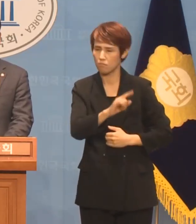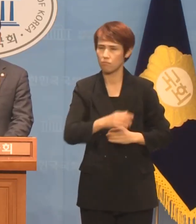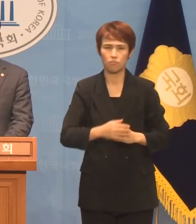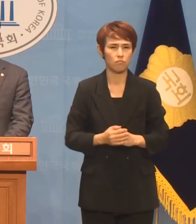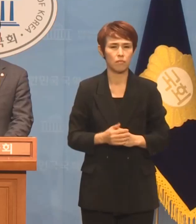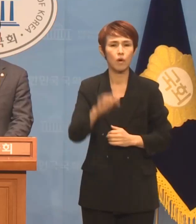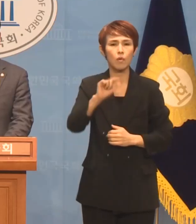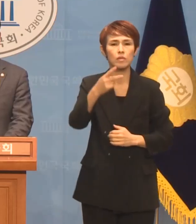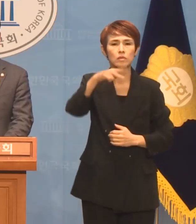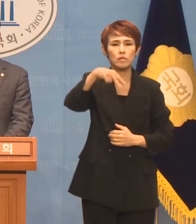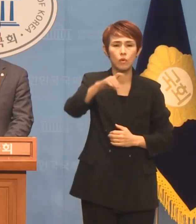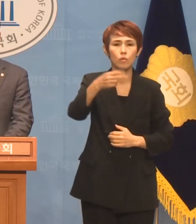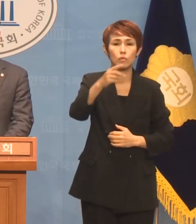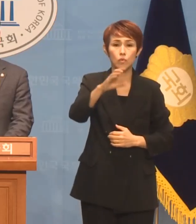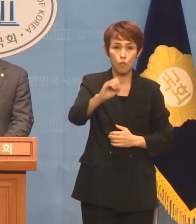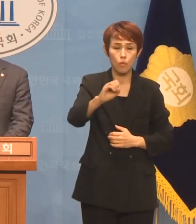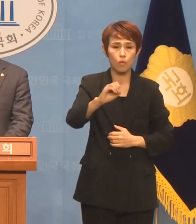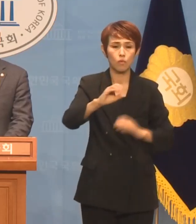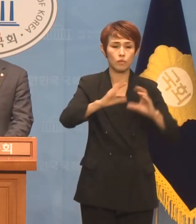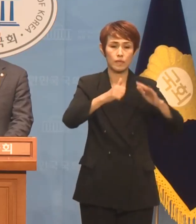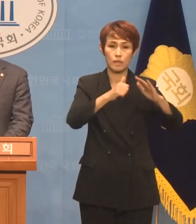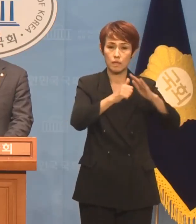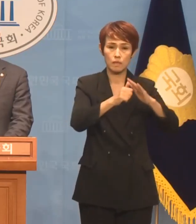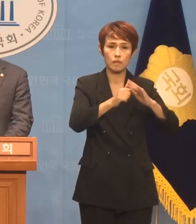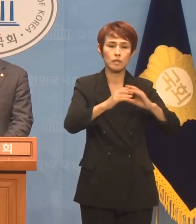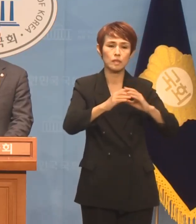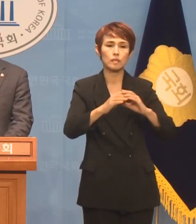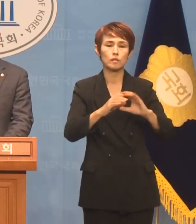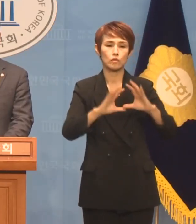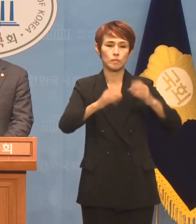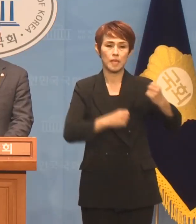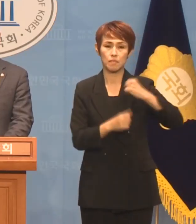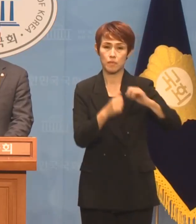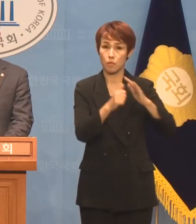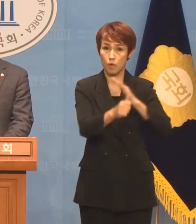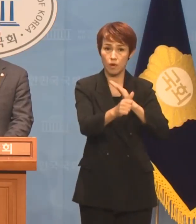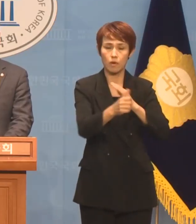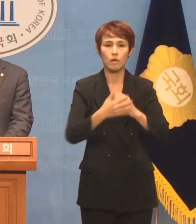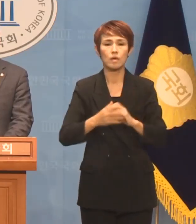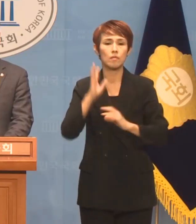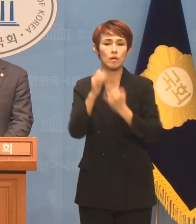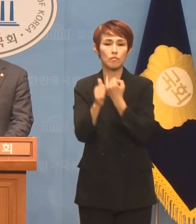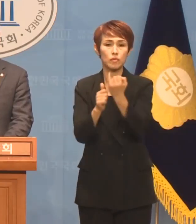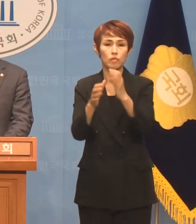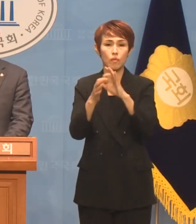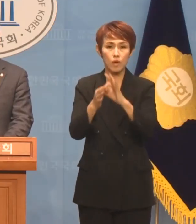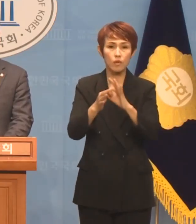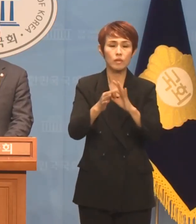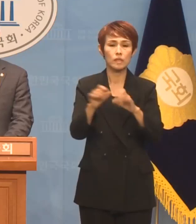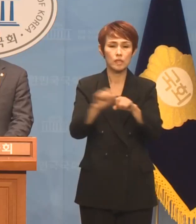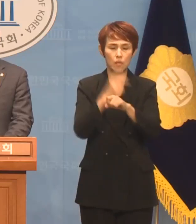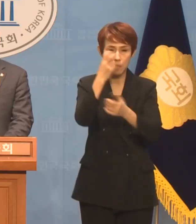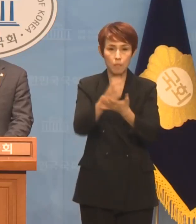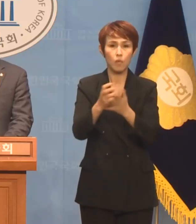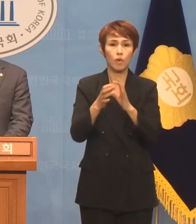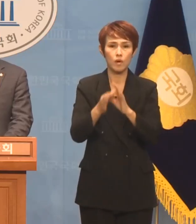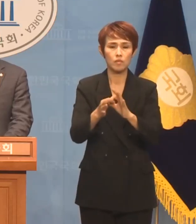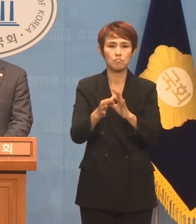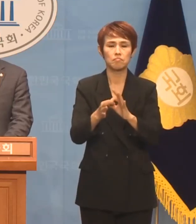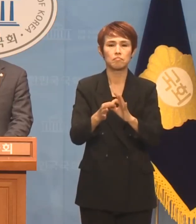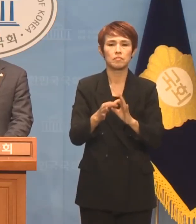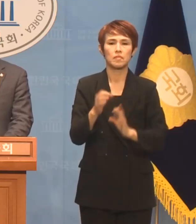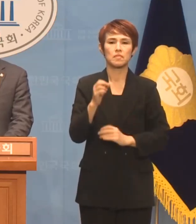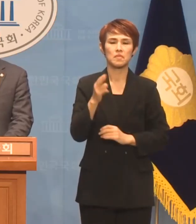권성동 원내대표가 내란, 김건희 특검법에 관해 국정과 여당을 마비시키겠다는 민주당의